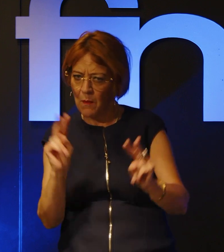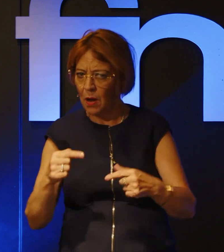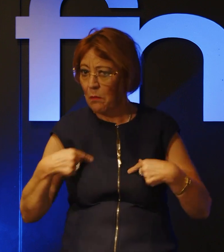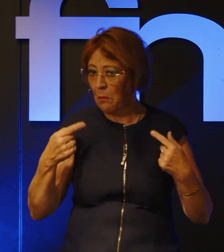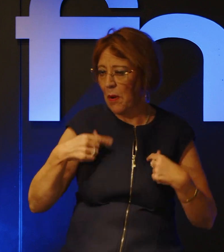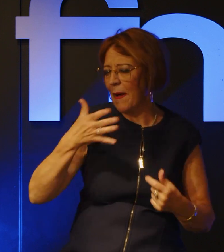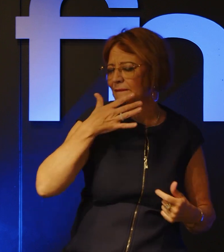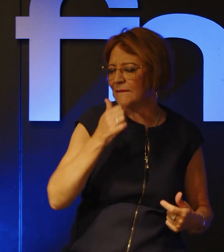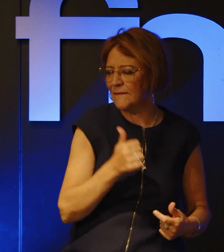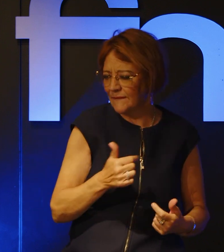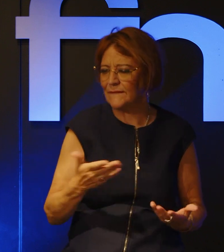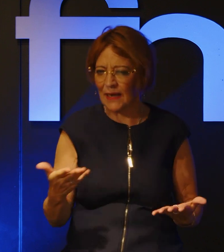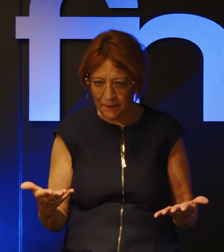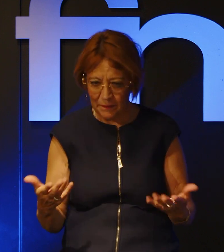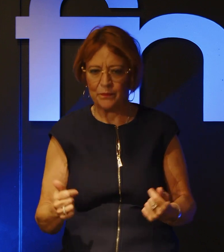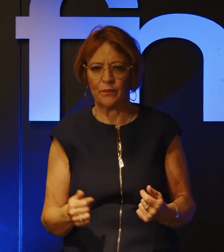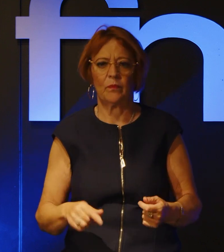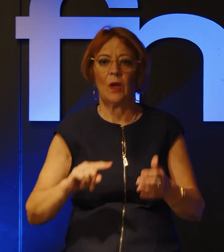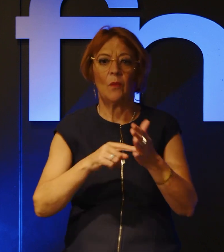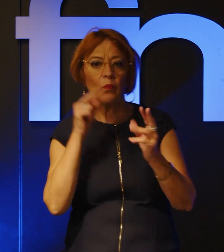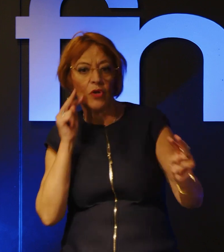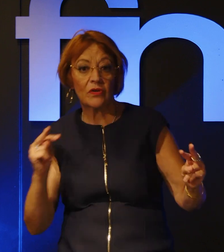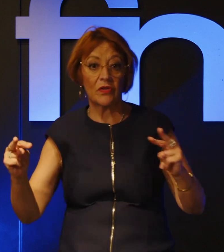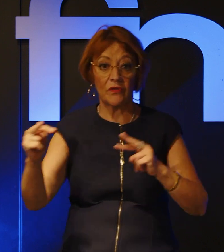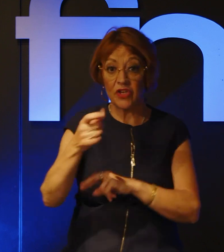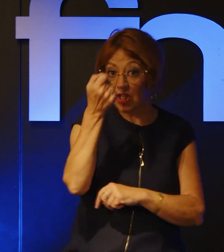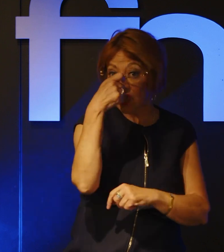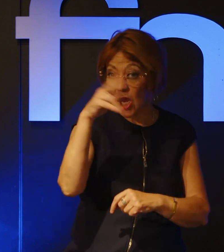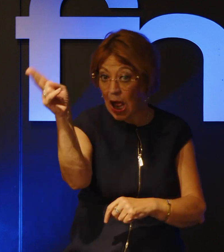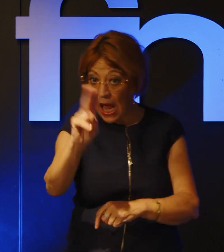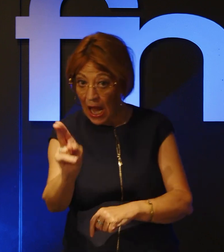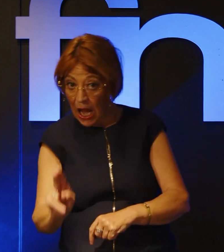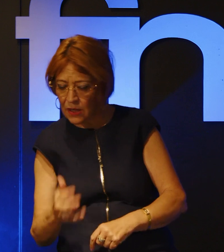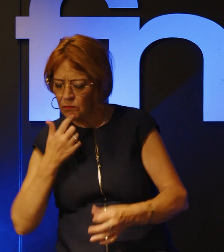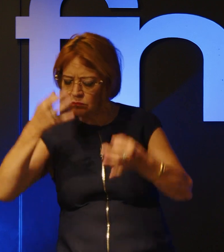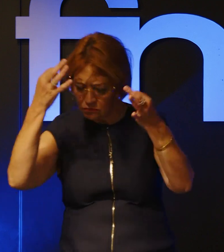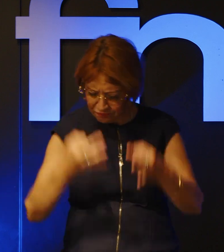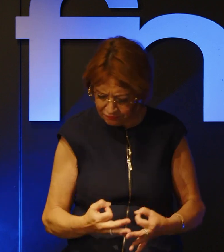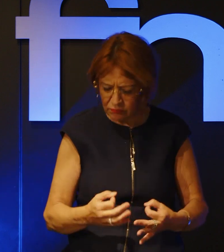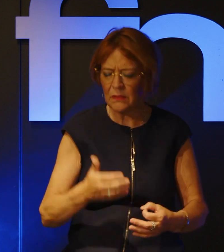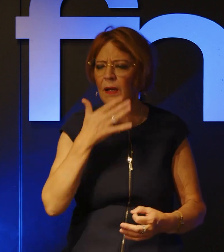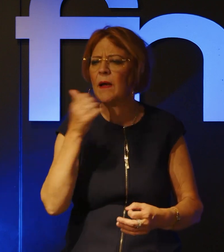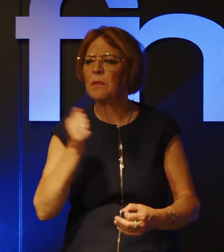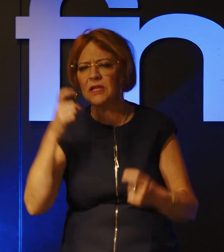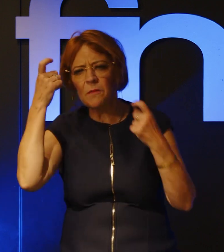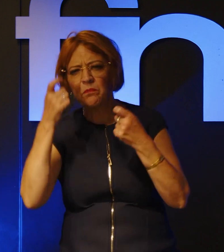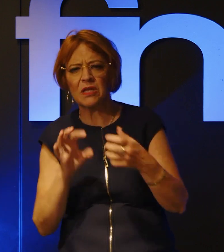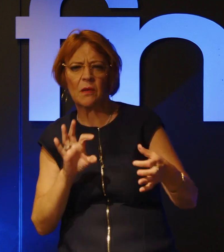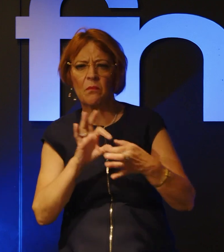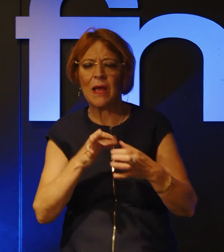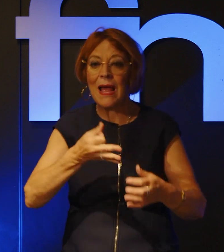beleza isto é eh do ponto de vista da história de arte na verdade nós começamos a pensar em belesa logo com